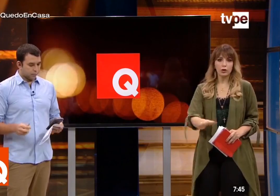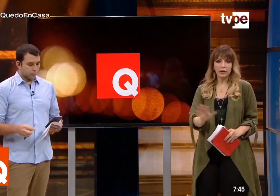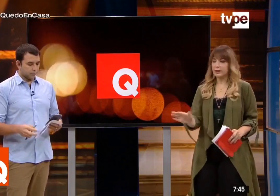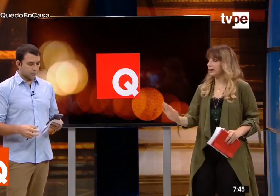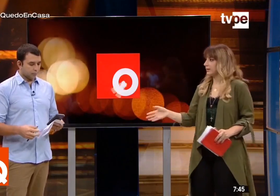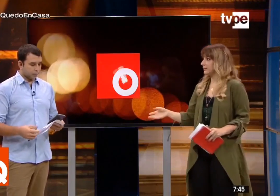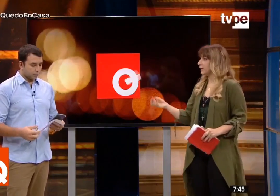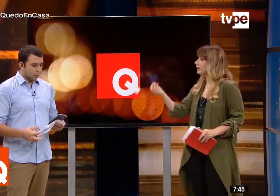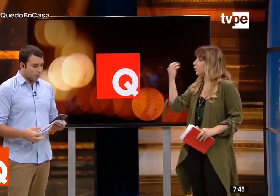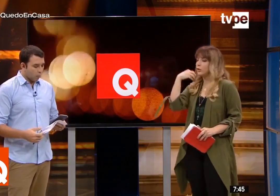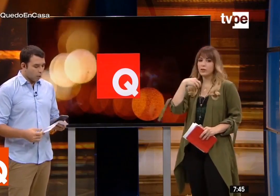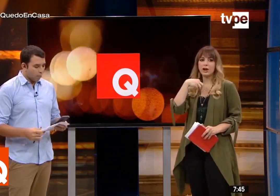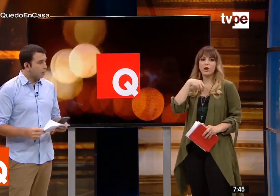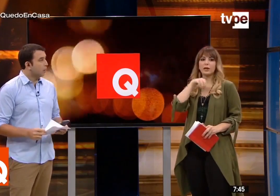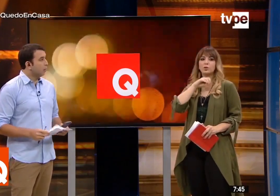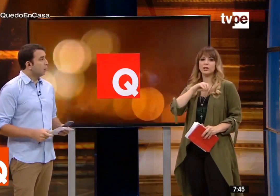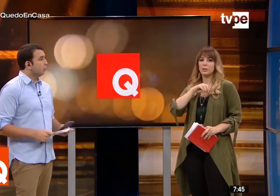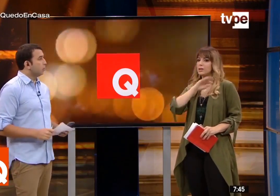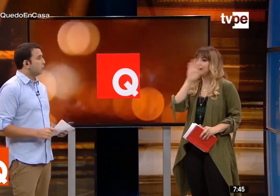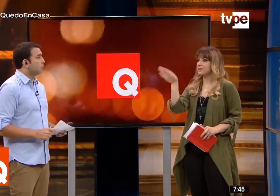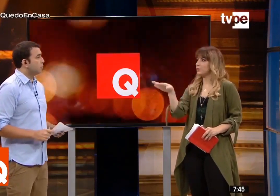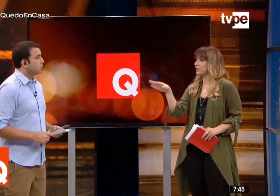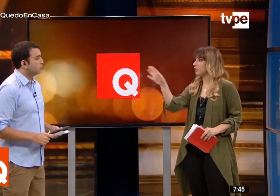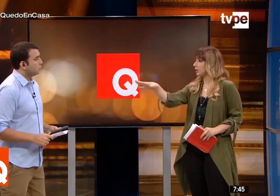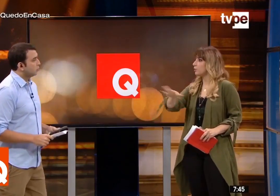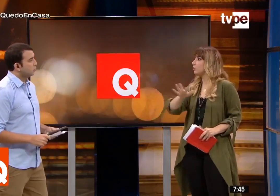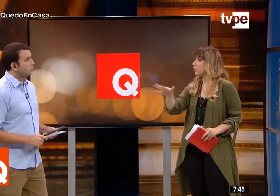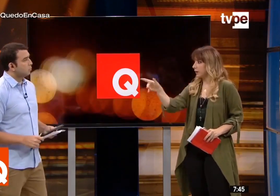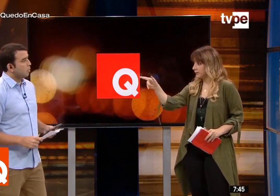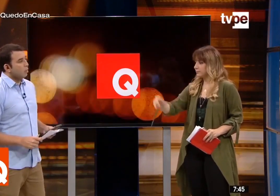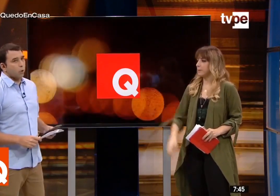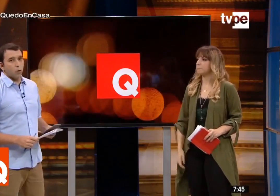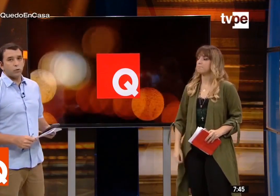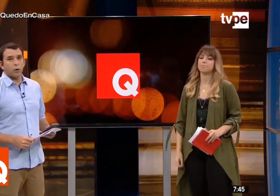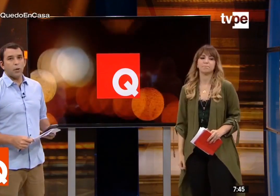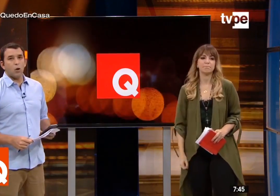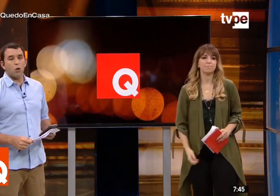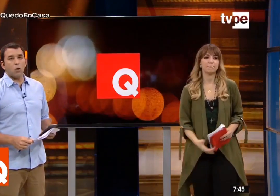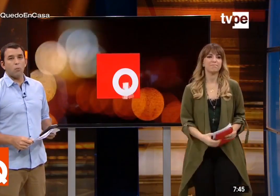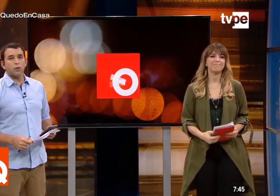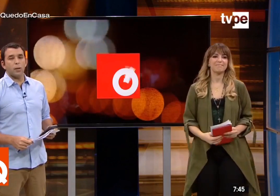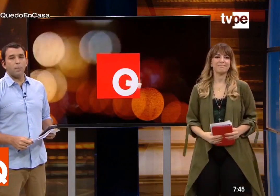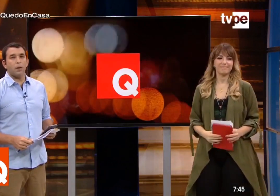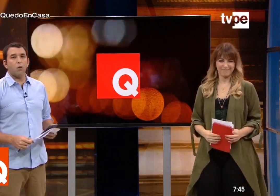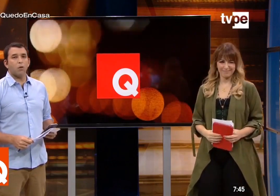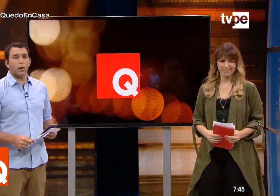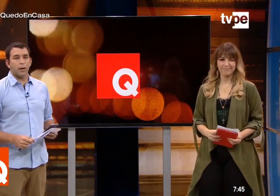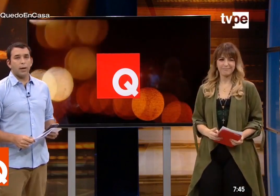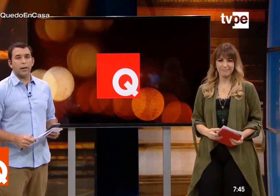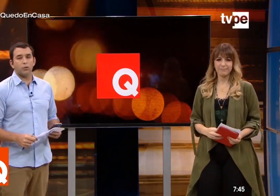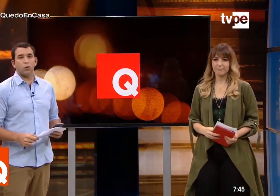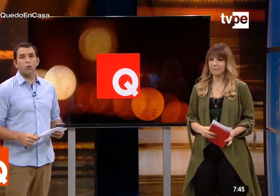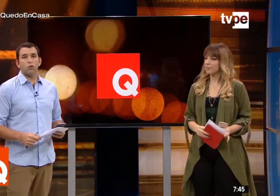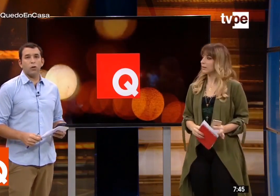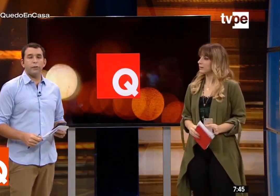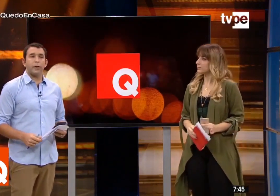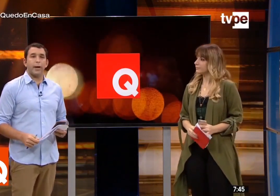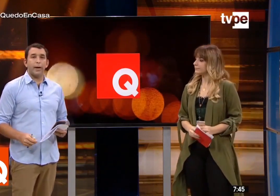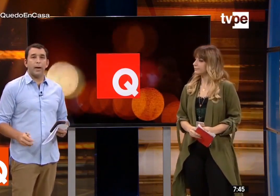No, no, es así. Cuando entra al organismo tiene vida y si no está en el organismo muere. Bueno, nuestro amigo Moisés Piscovia ha hecho noticia.